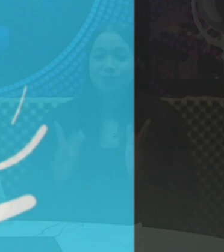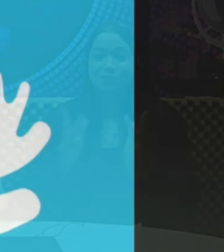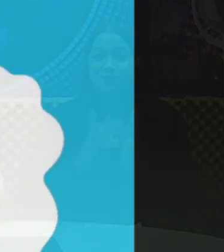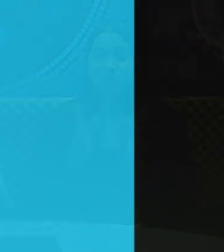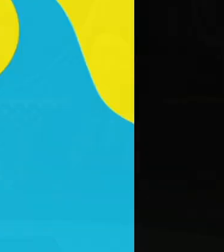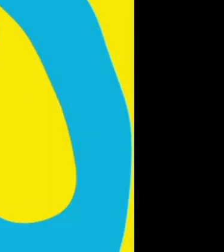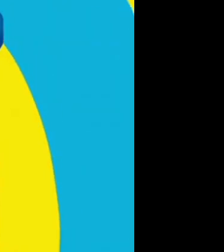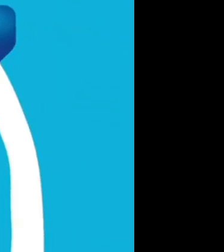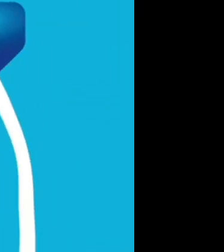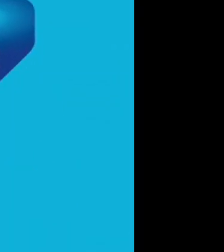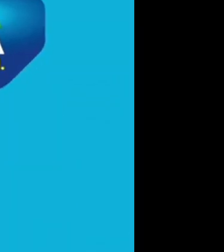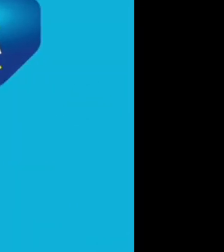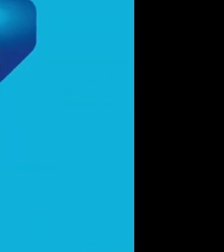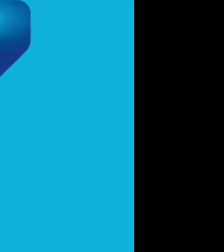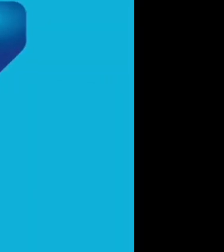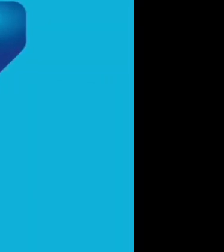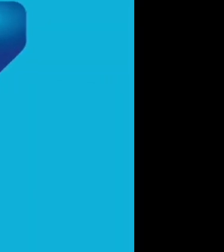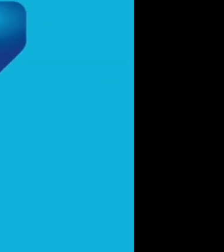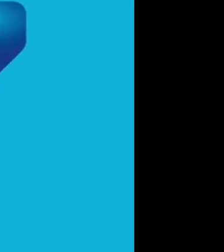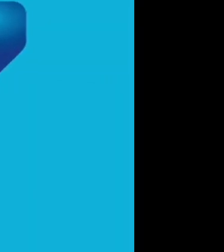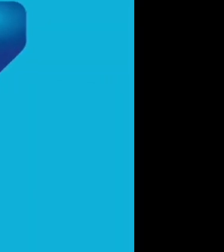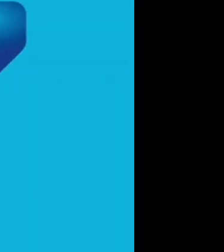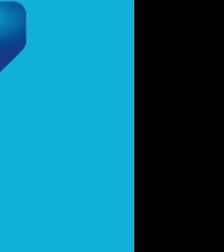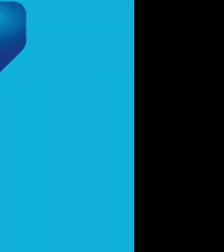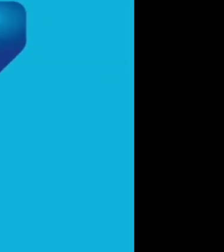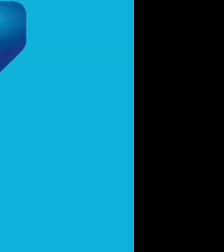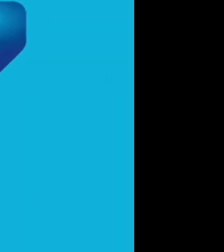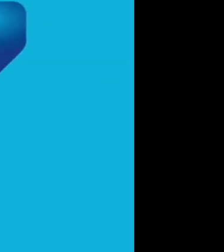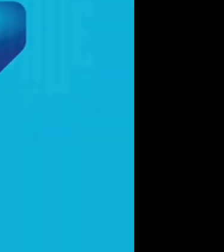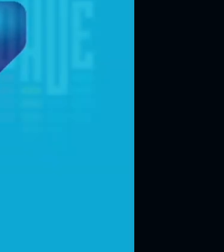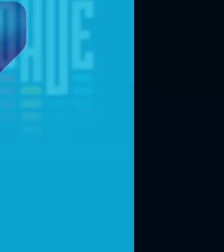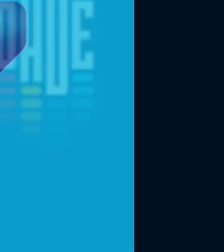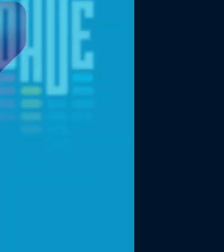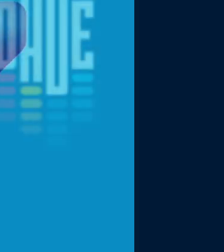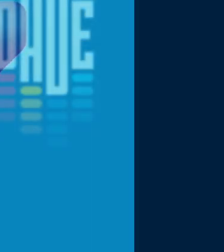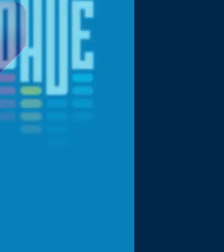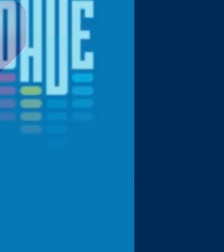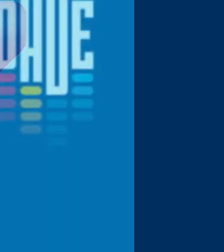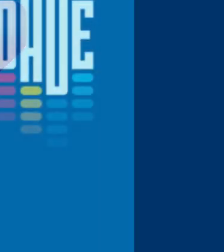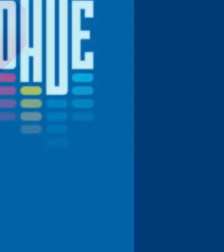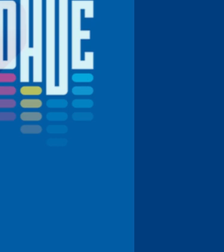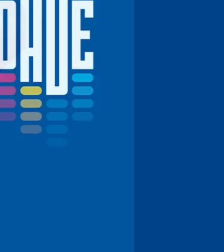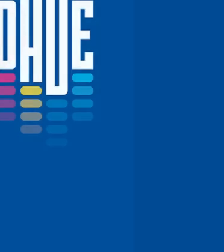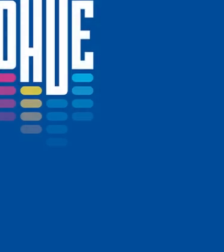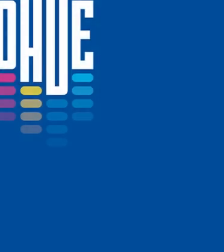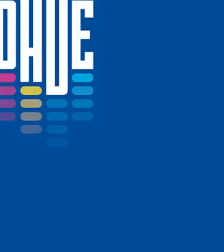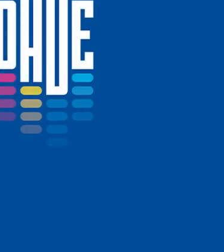Continue conosco no portal da Prefeitura e nas redes sociais.